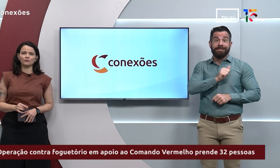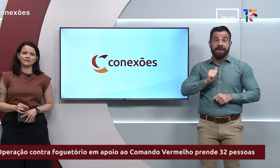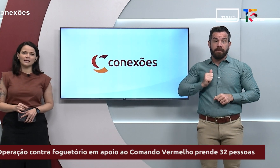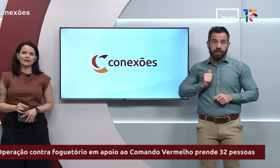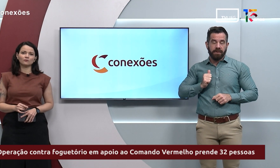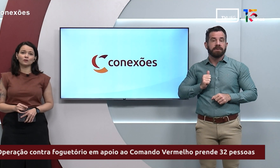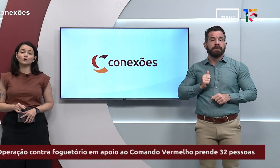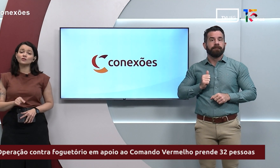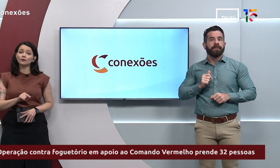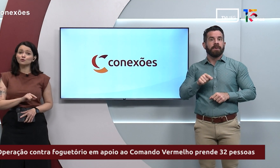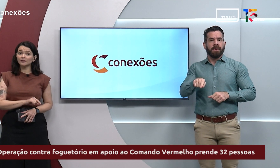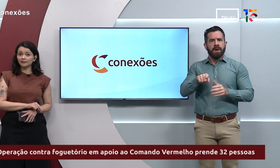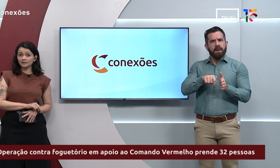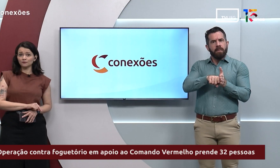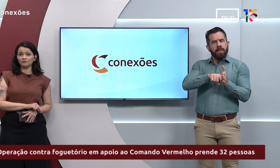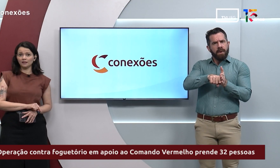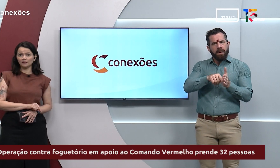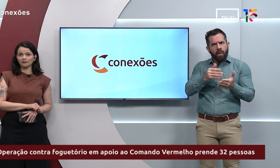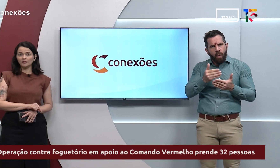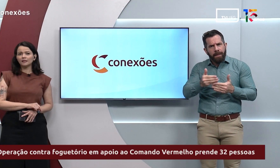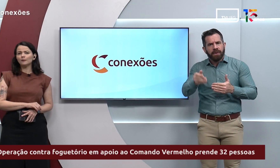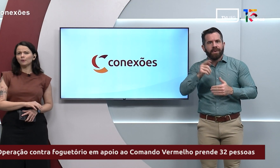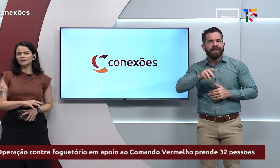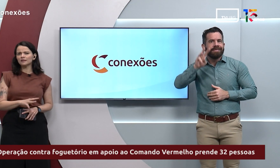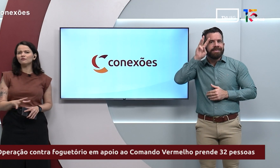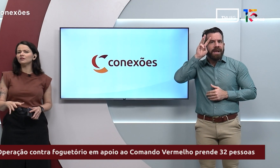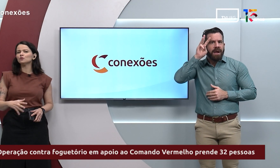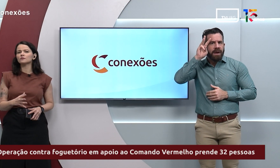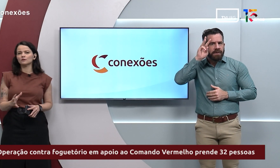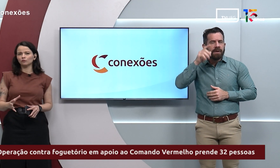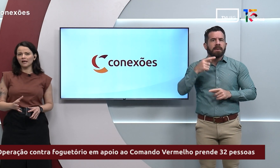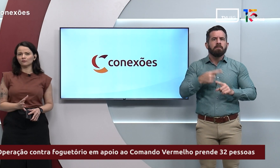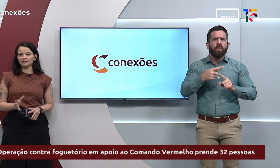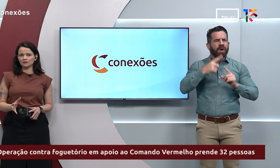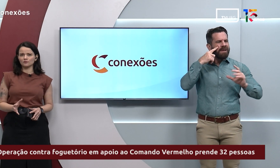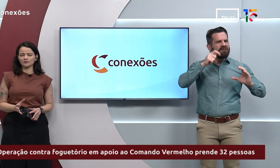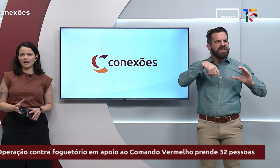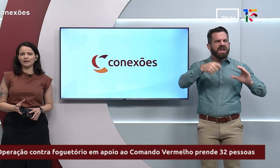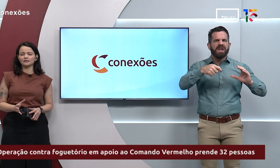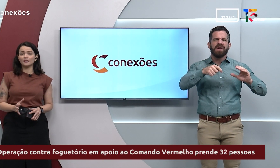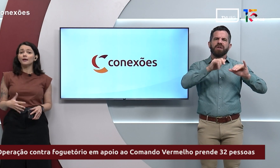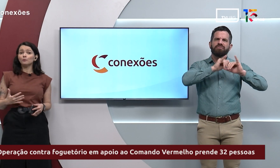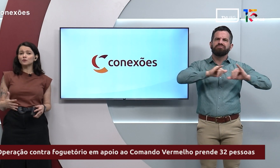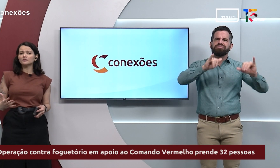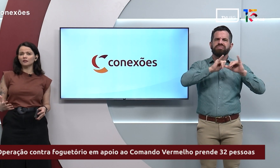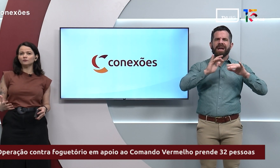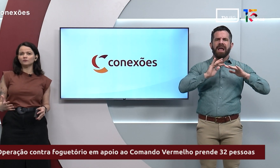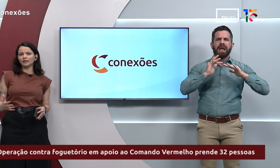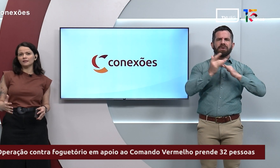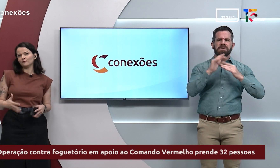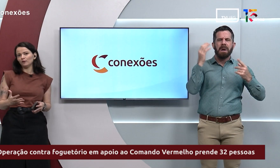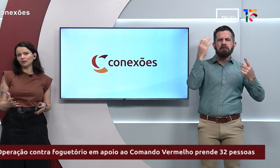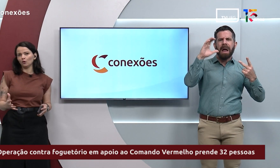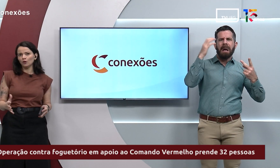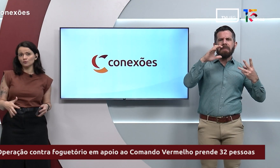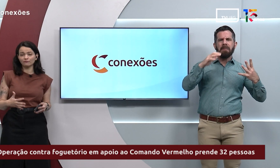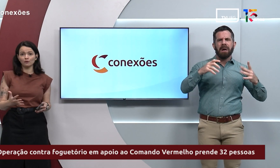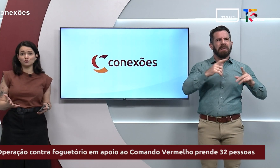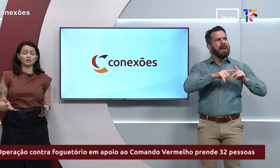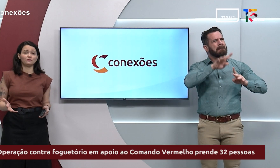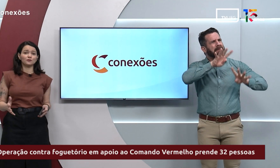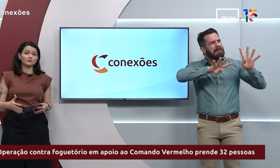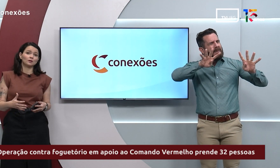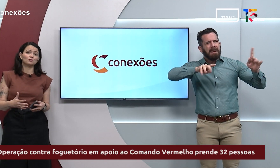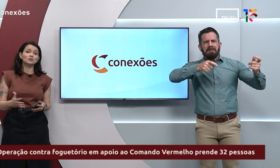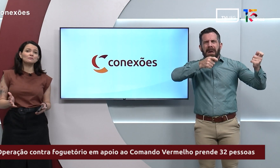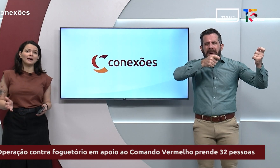investigações começaram na noite da última terça-feira, depois que vídeos circularam nas redes sociais mostrando, esse foguetório, os fogos